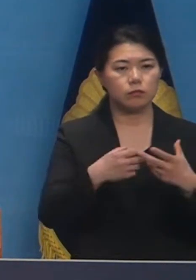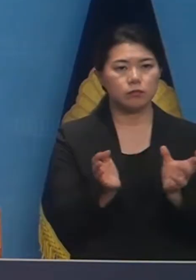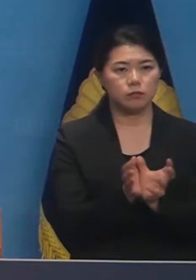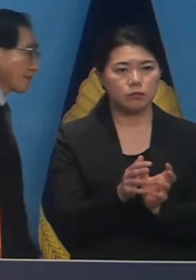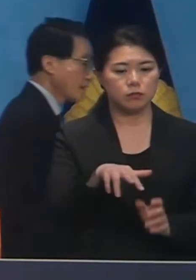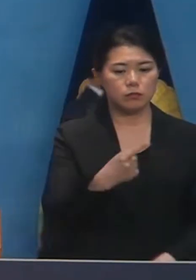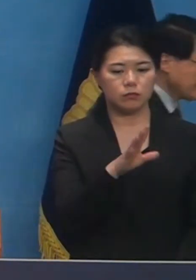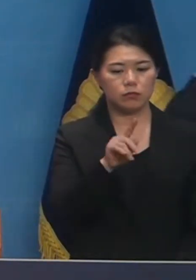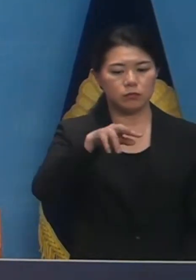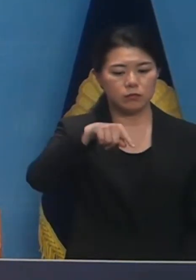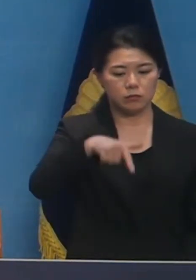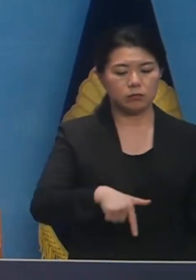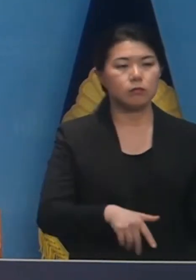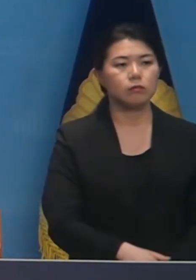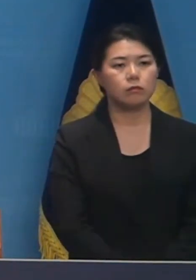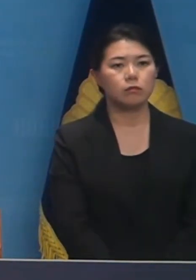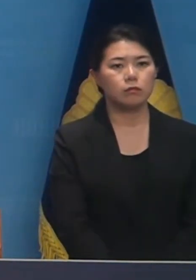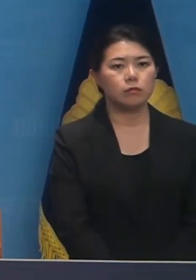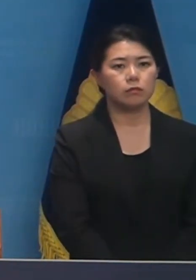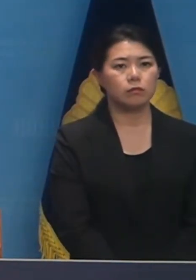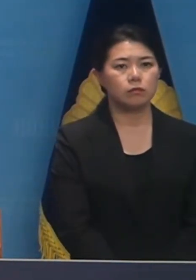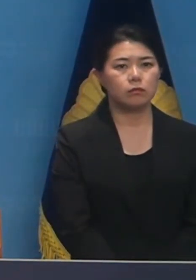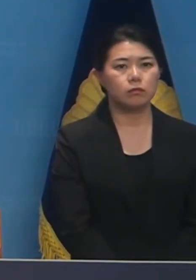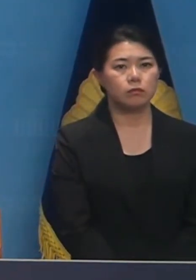국민의힘 조배수건입니다.